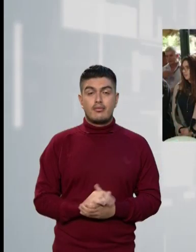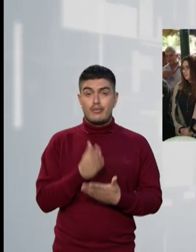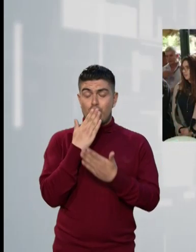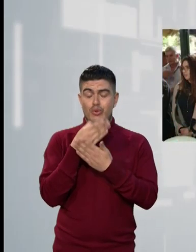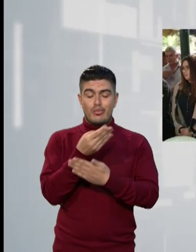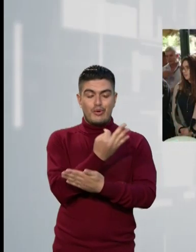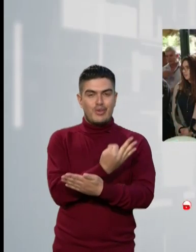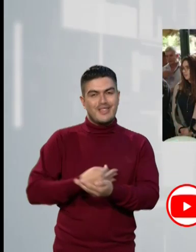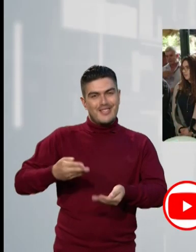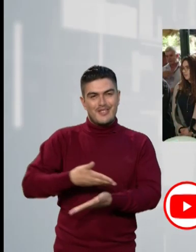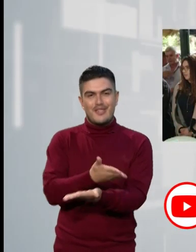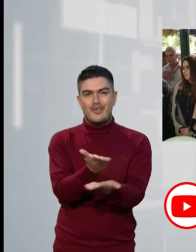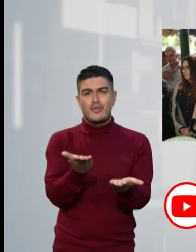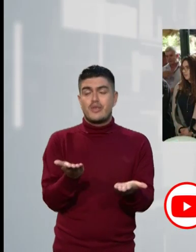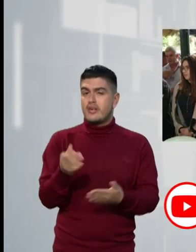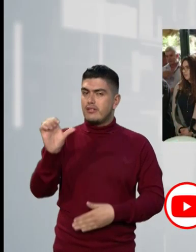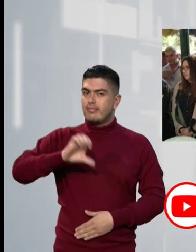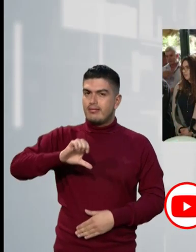sordos